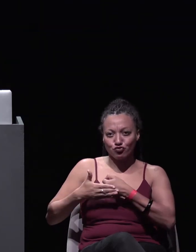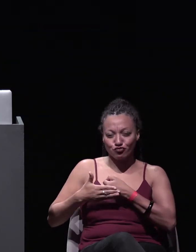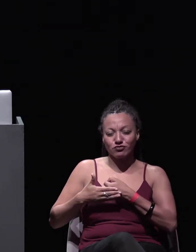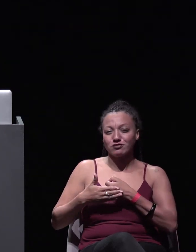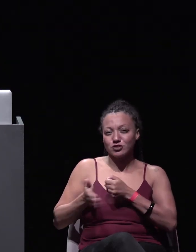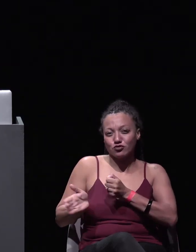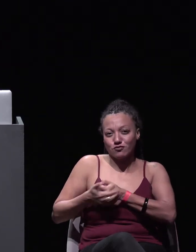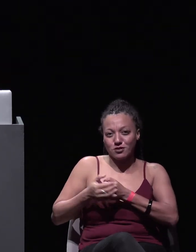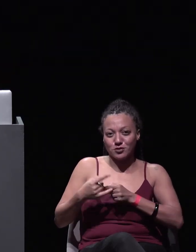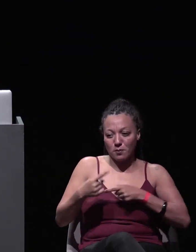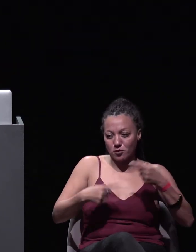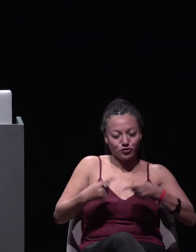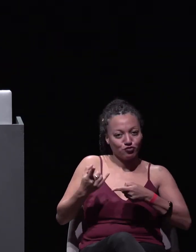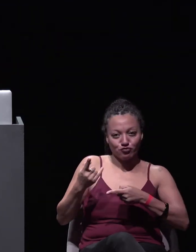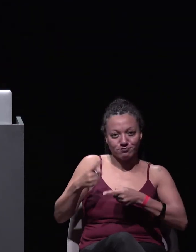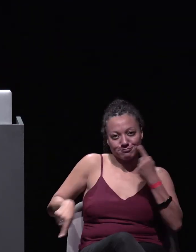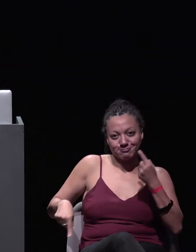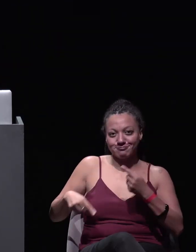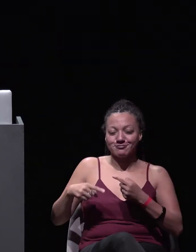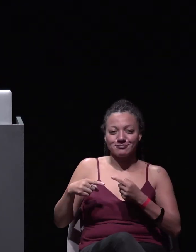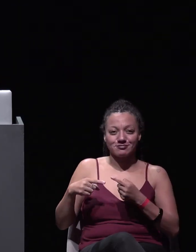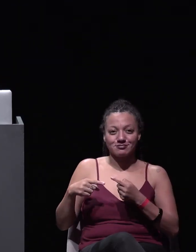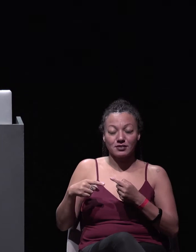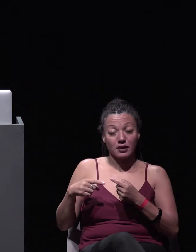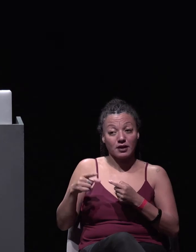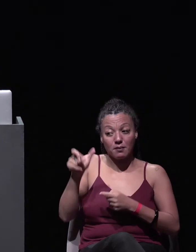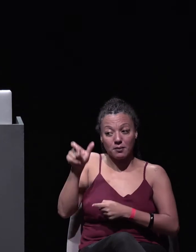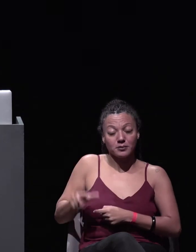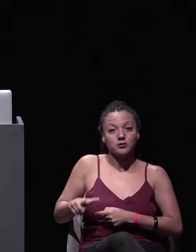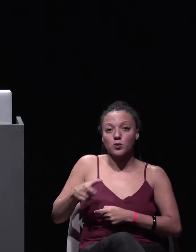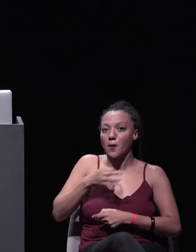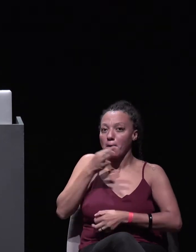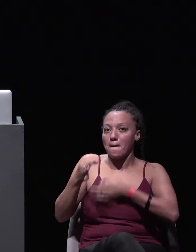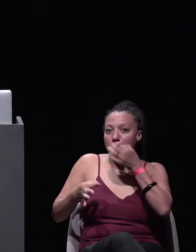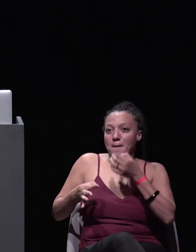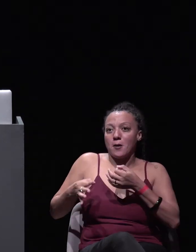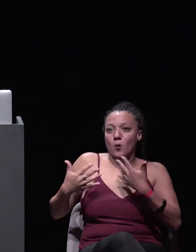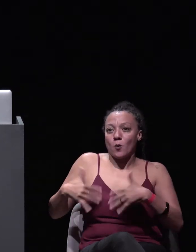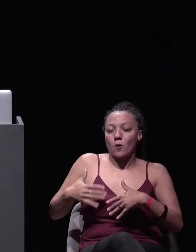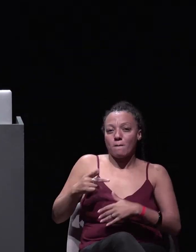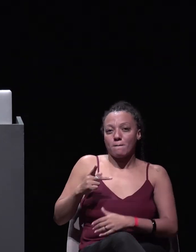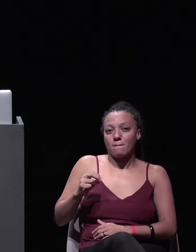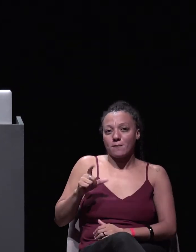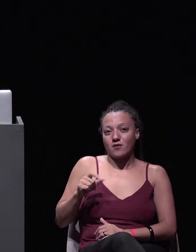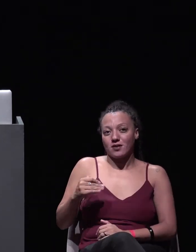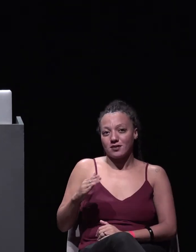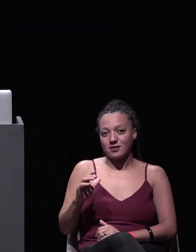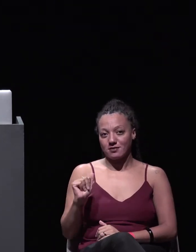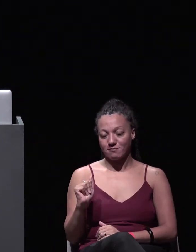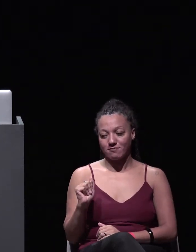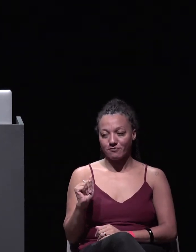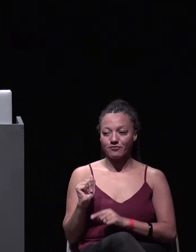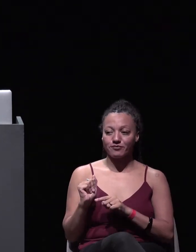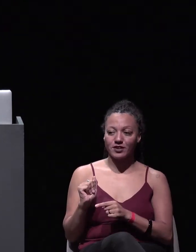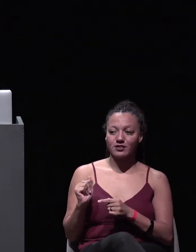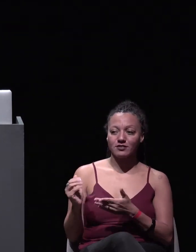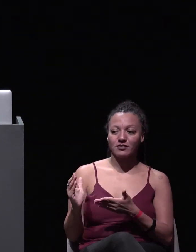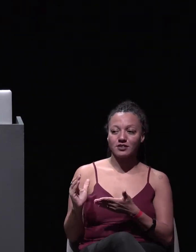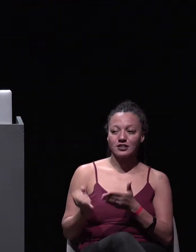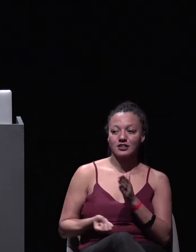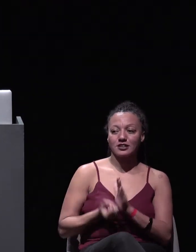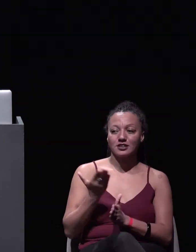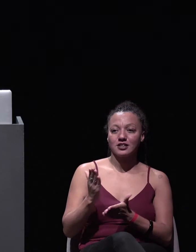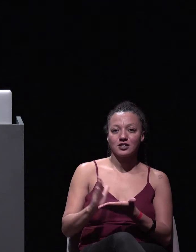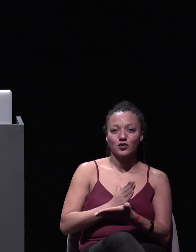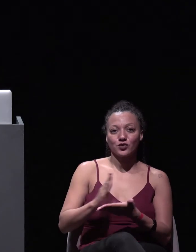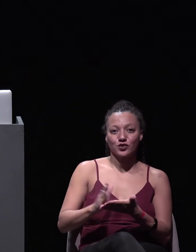uma figura bastante polêmica. E ele vai criar um livro, né, que se chama o Livro Negro, ou